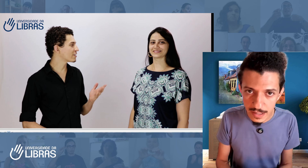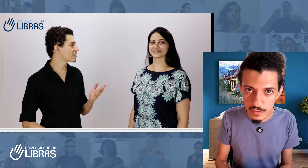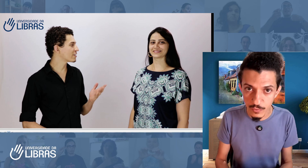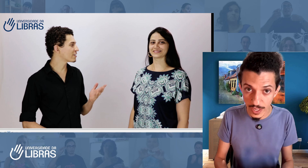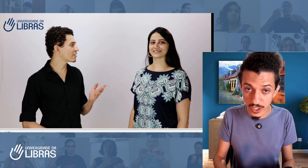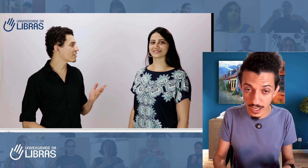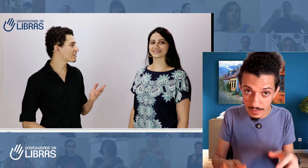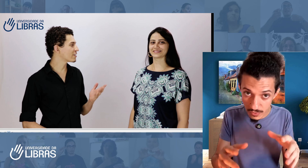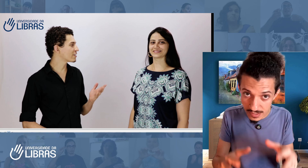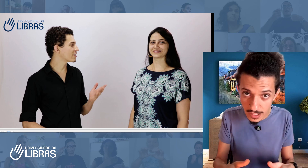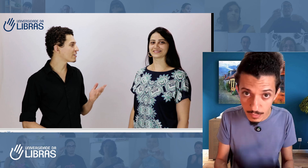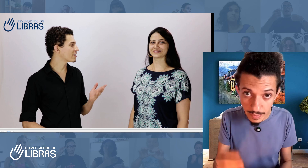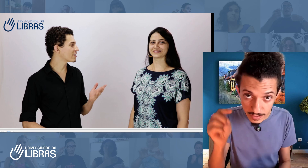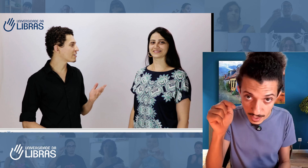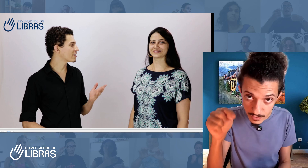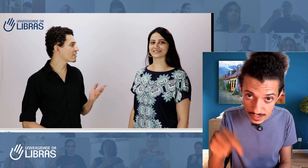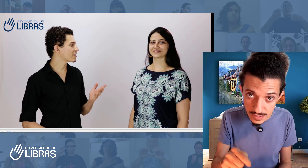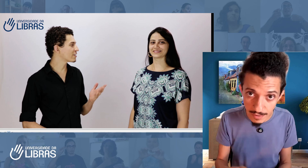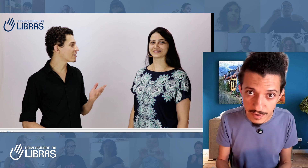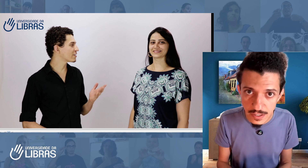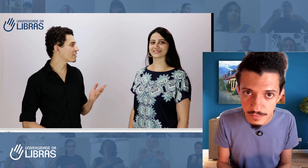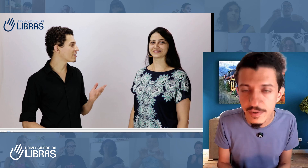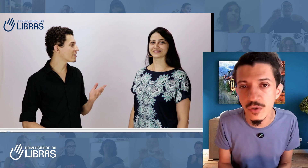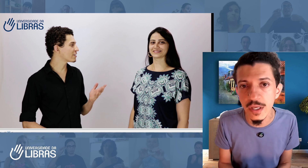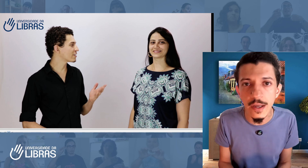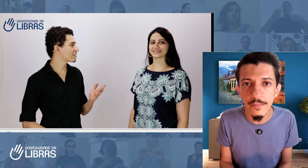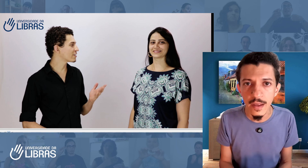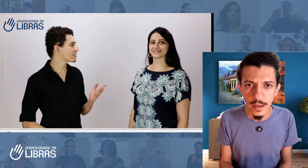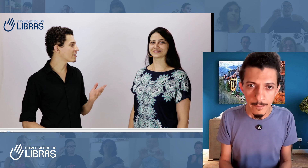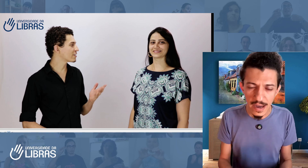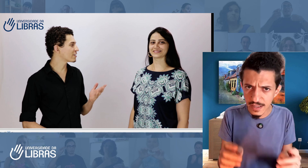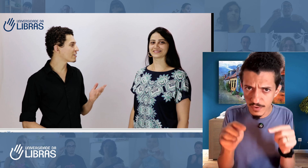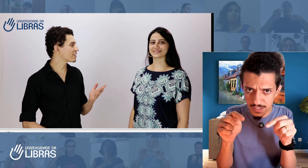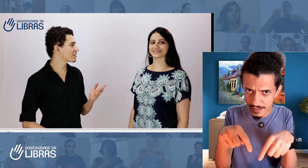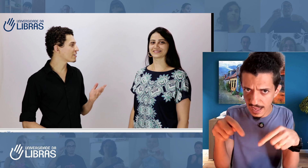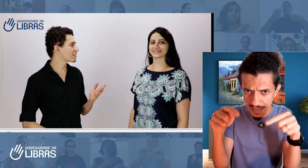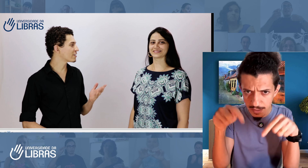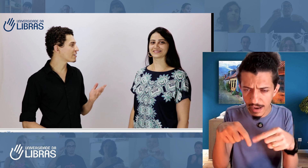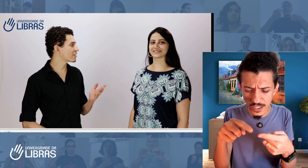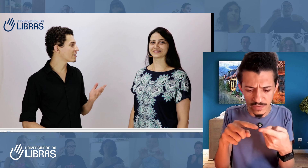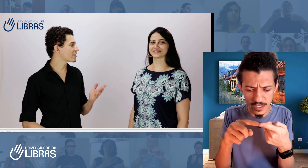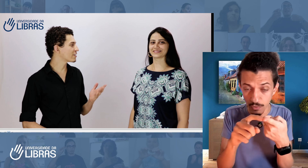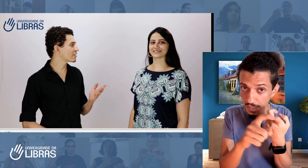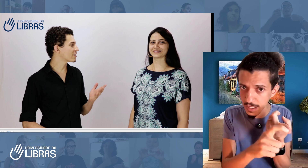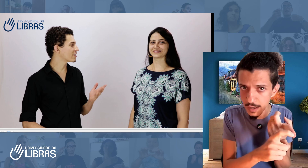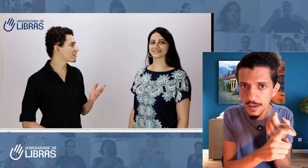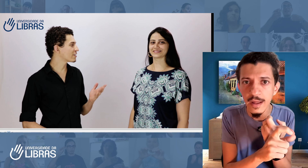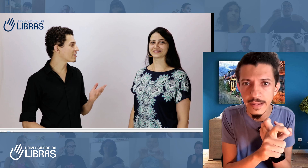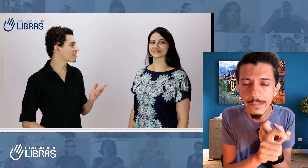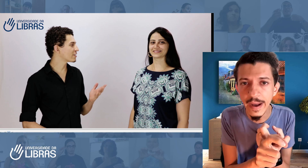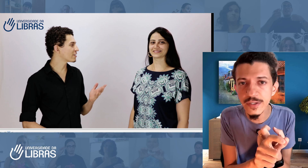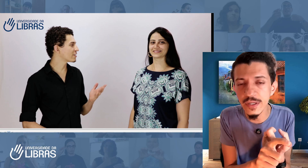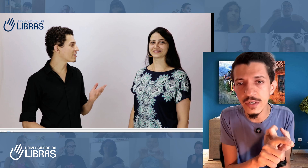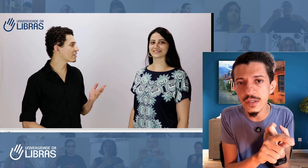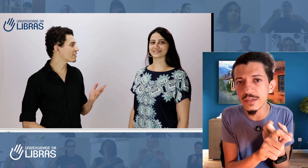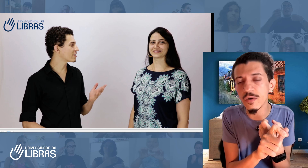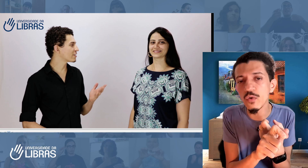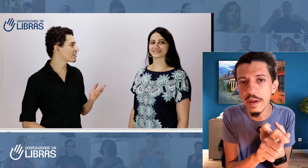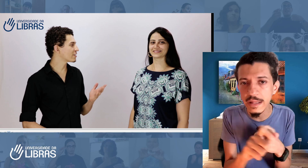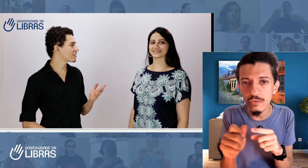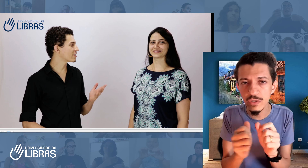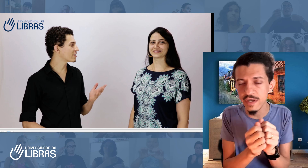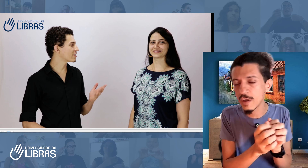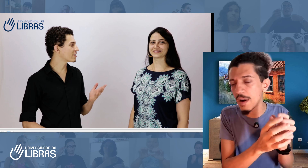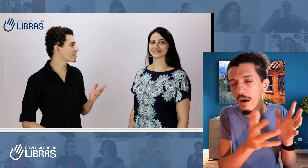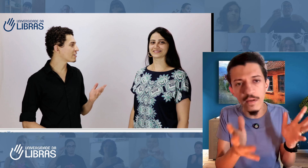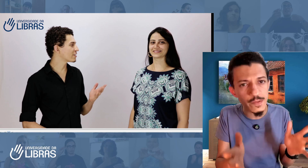no método Fluente em Libras, no exato momento em que você está vendo esse vídeo aqui, basta você ter, aqui embaixo eu vou deixar o link da página de inscrição do